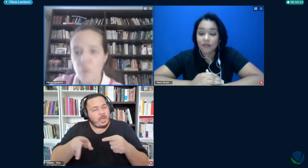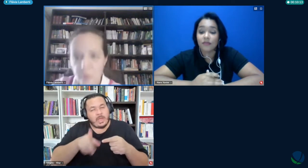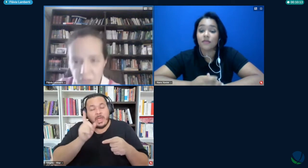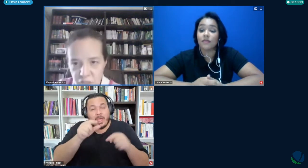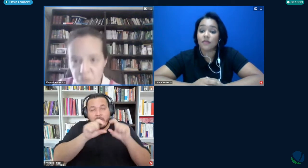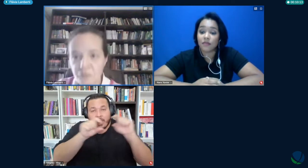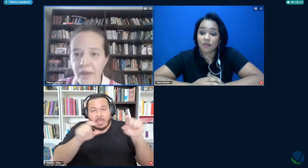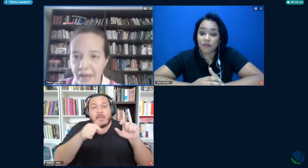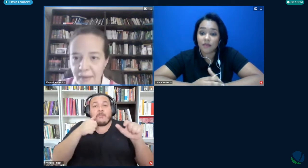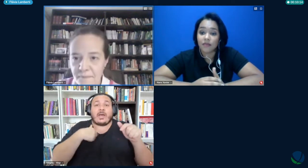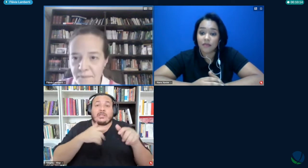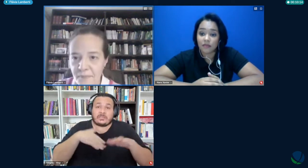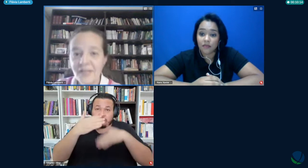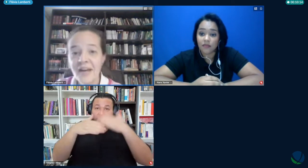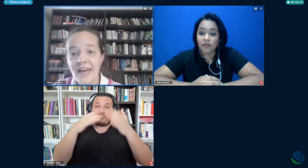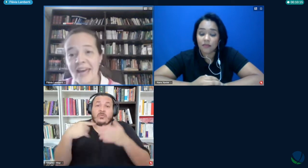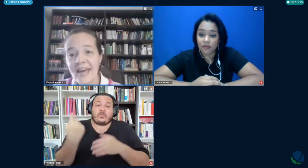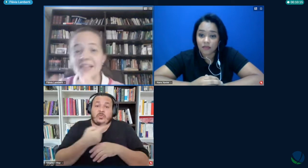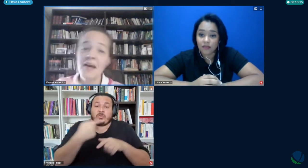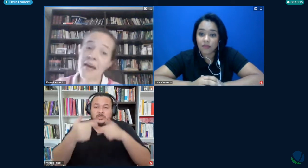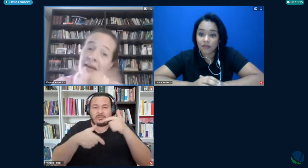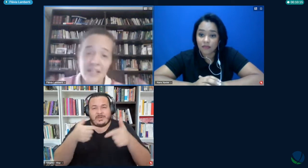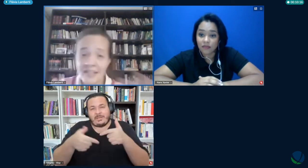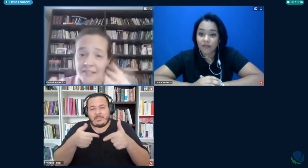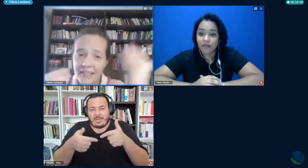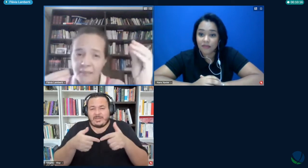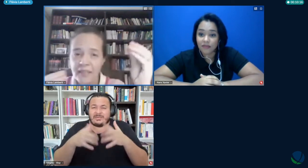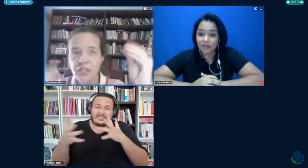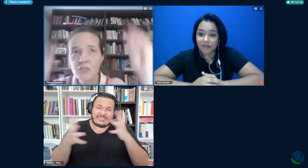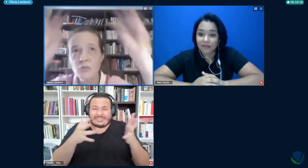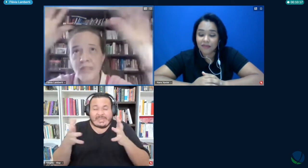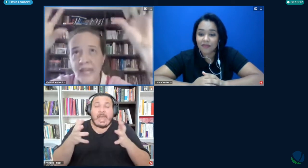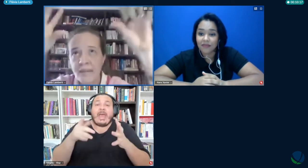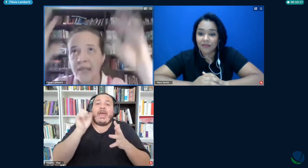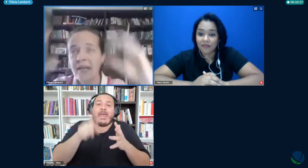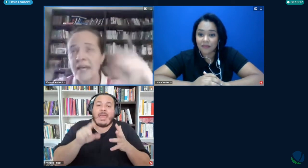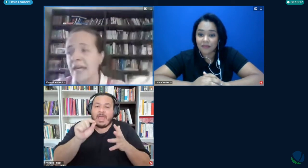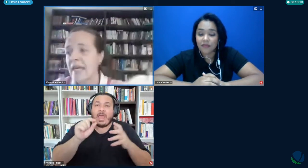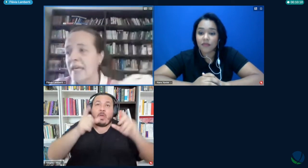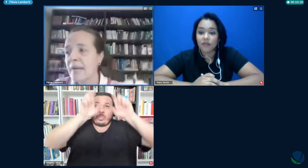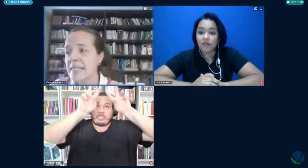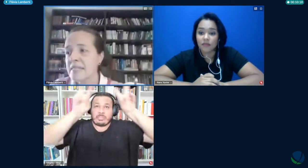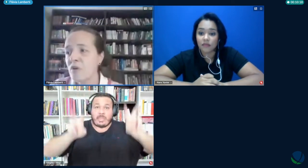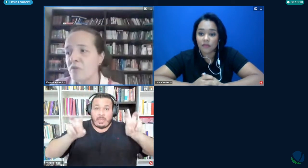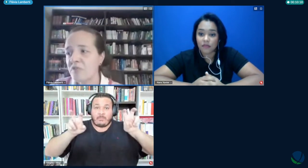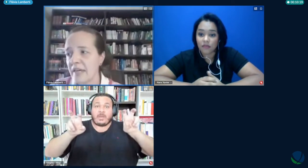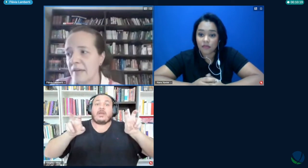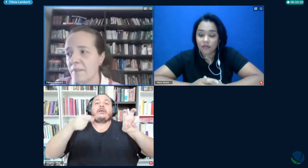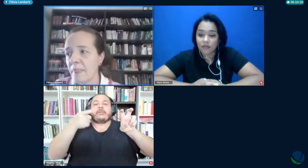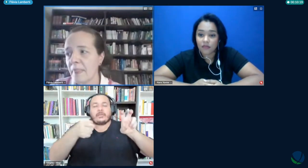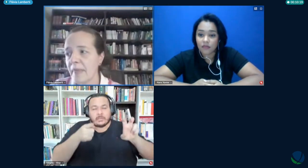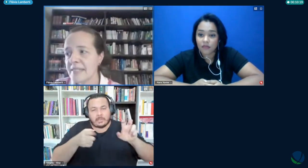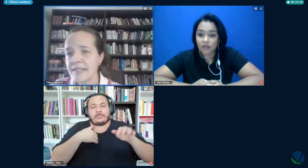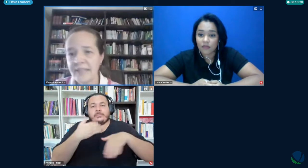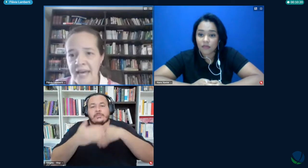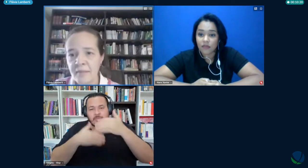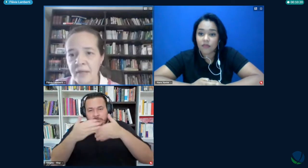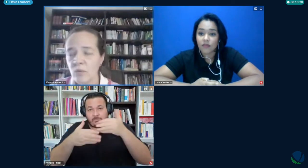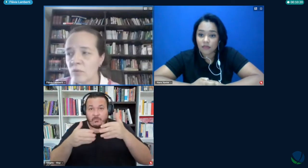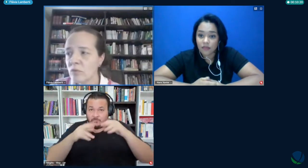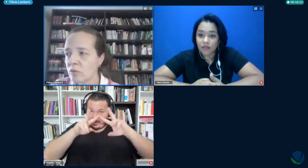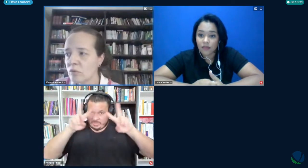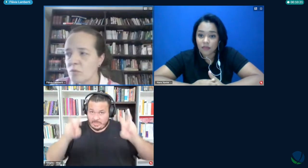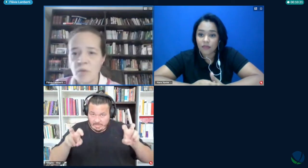O nosso objetivo é. Então, já tá exatamente isso, um tema, e para desenvolver esse